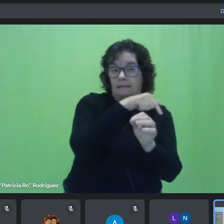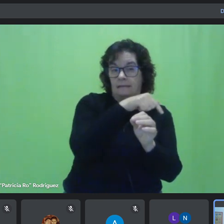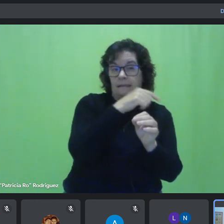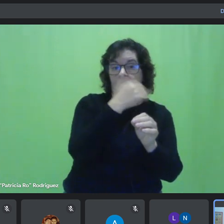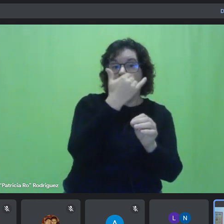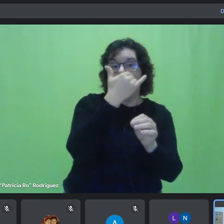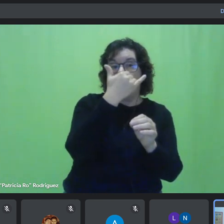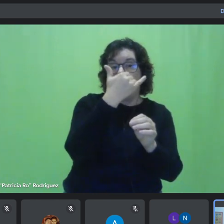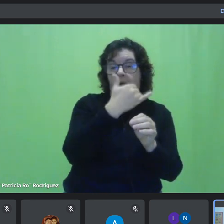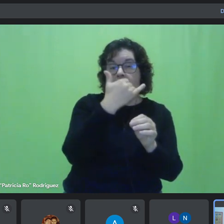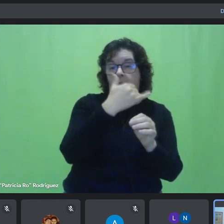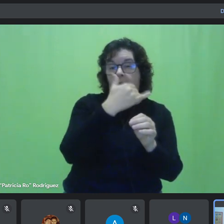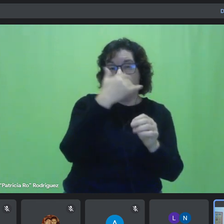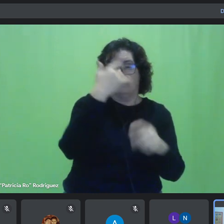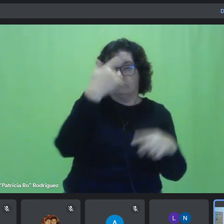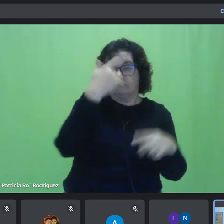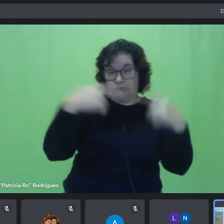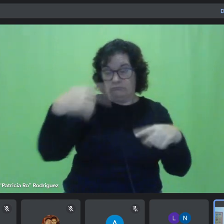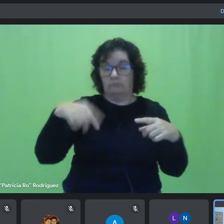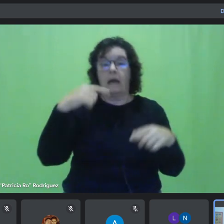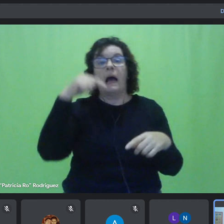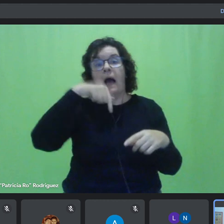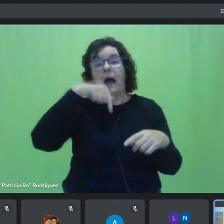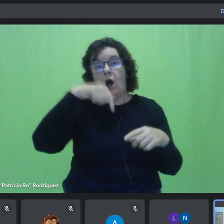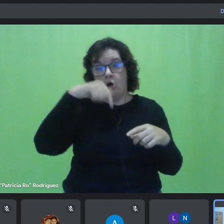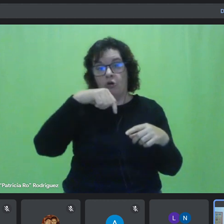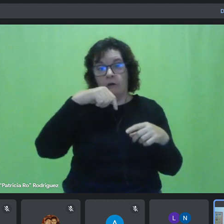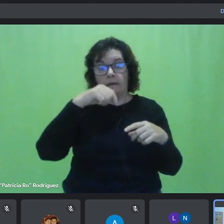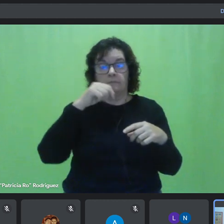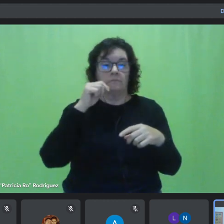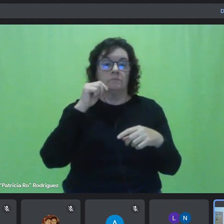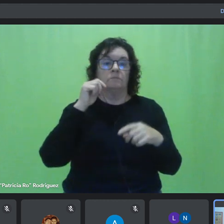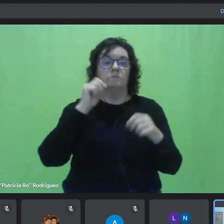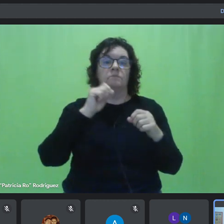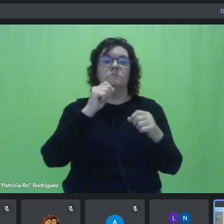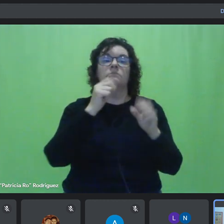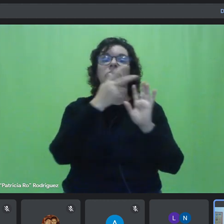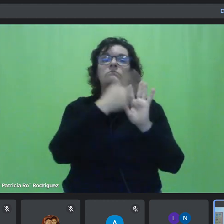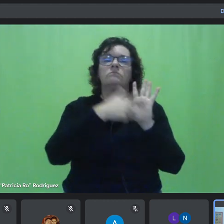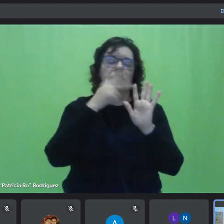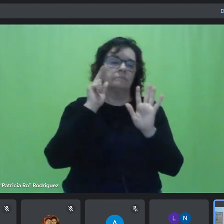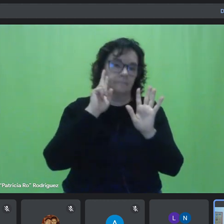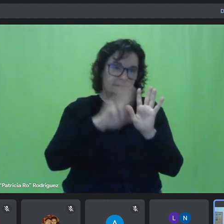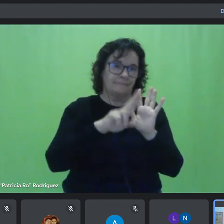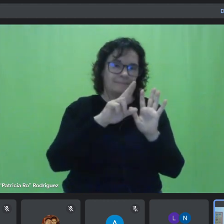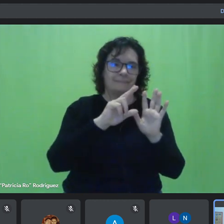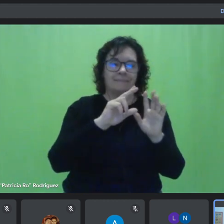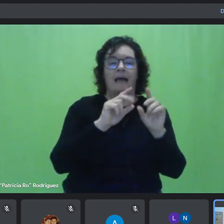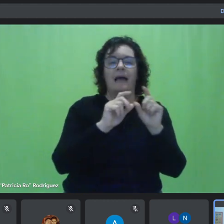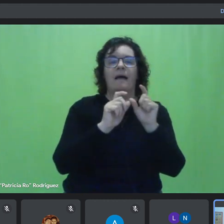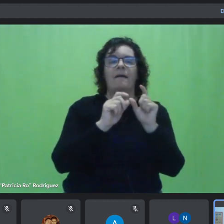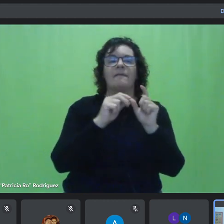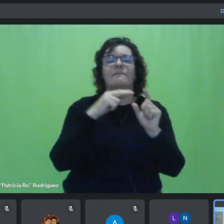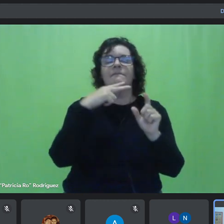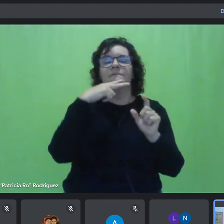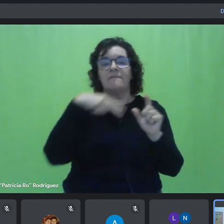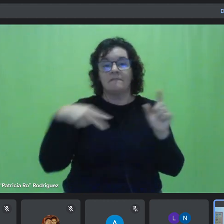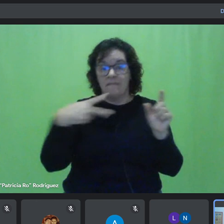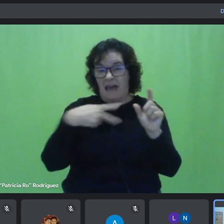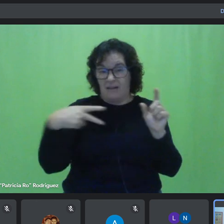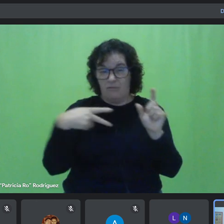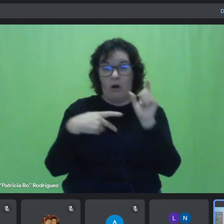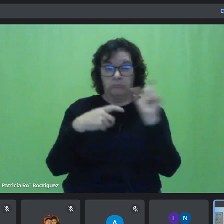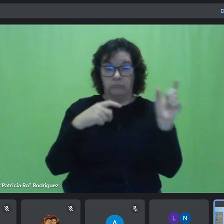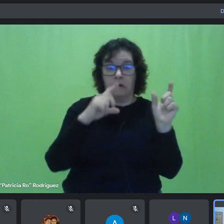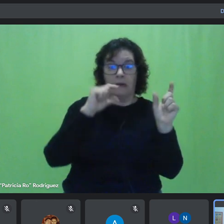los textos que nosotros vemos son, por ejemplo, can y may, que los dos serían el presente del verbo poder,